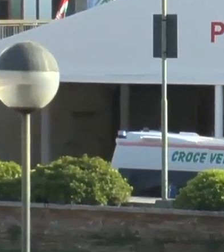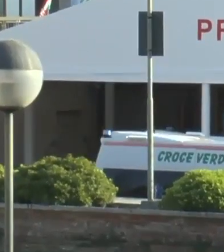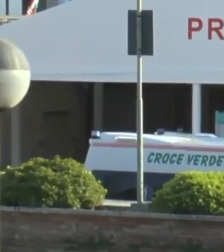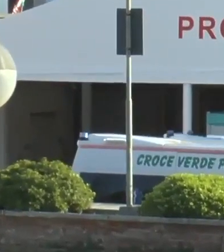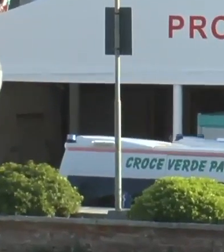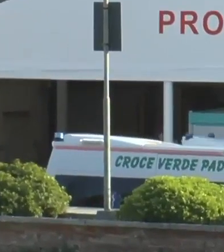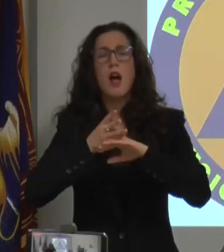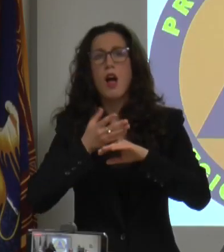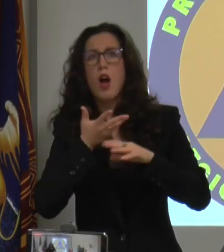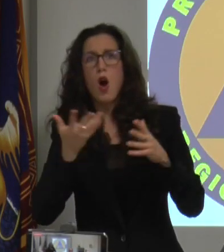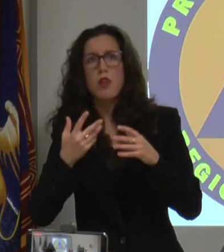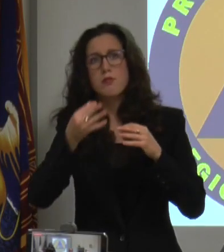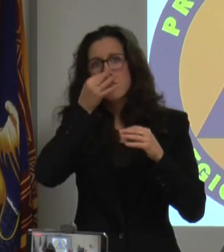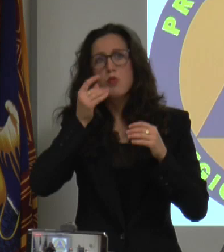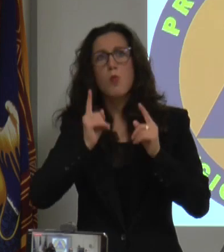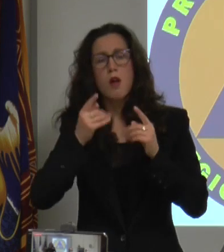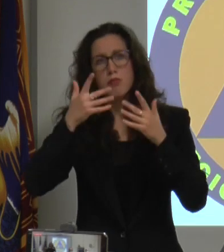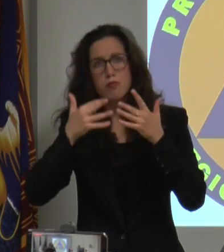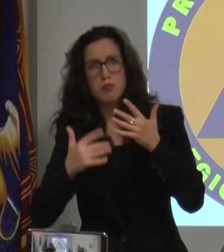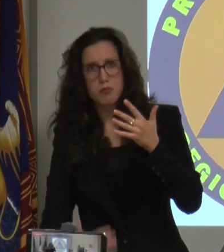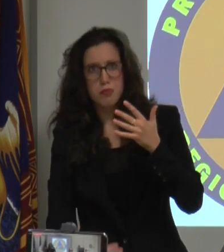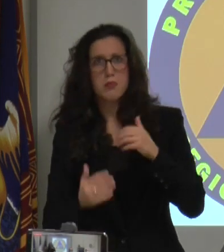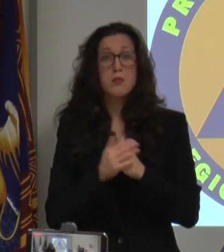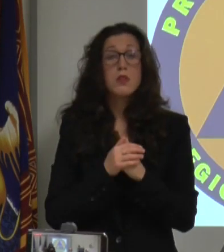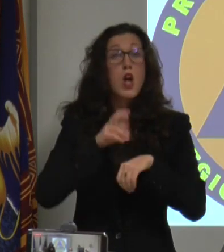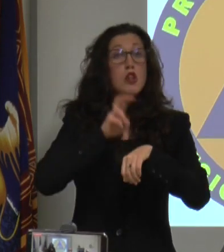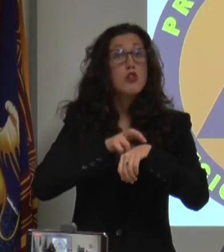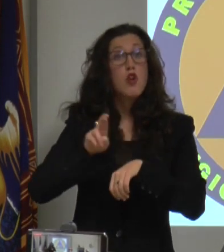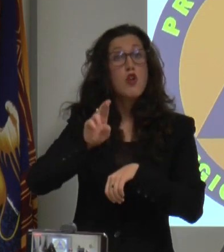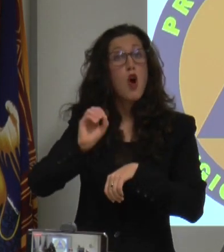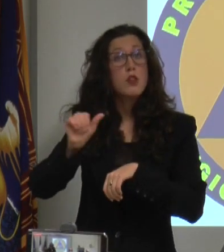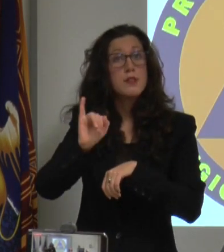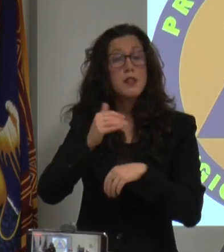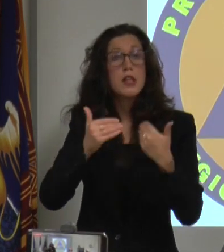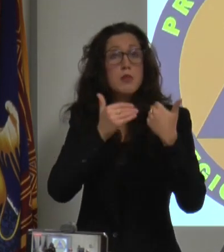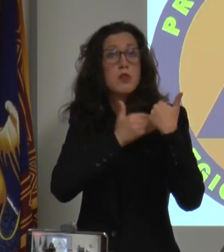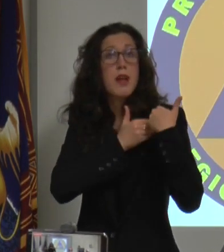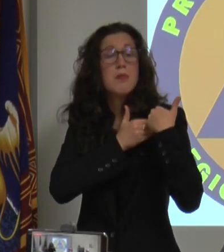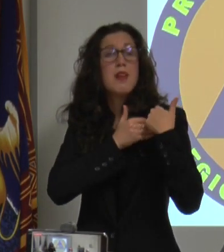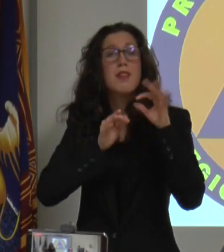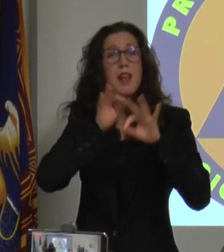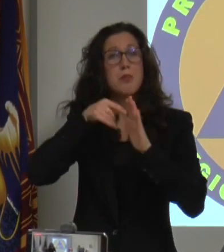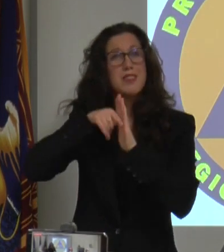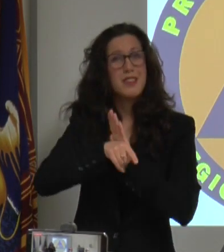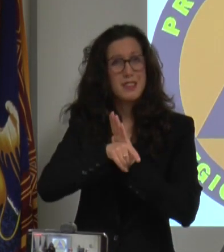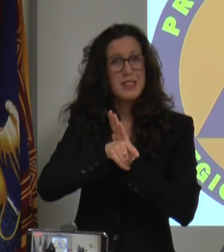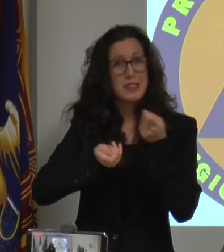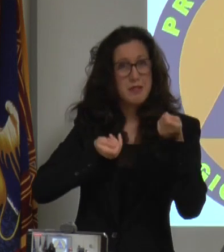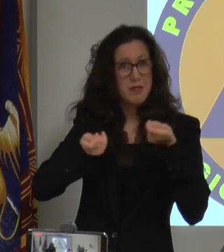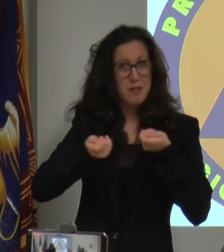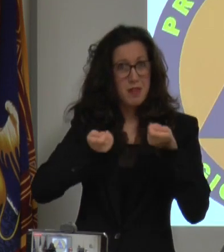rosi che ha responsabile gestione terapie intensive in una videoconferenza qualche giorno fa